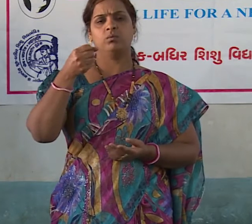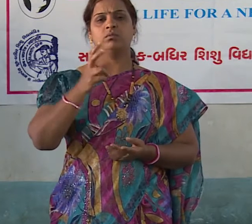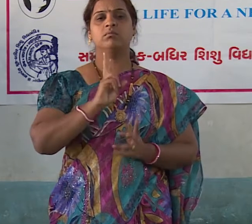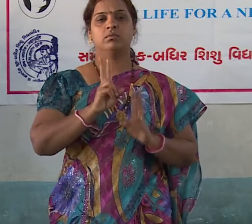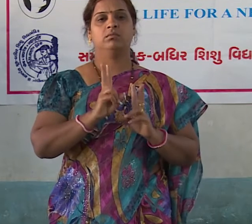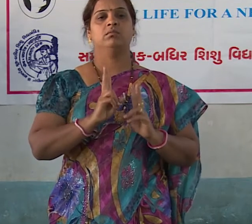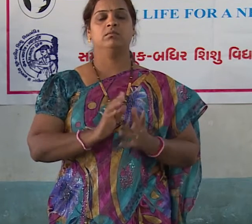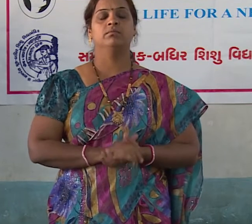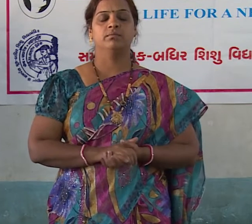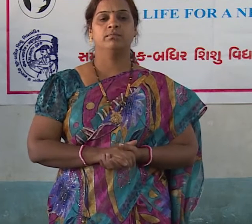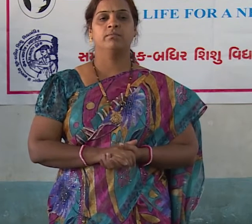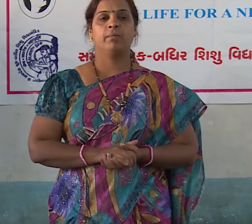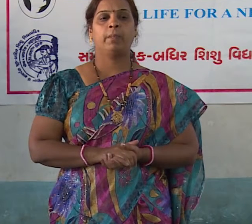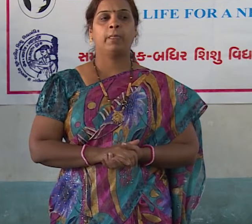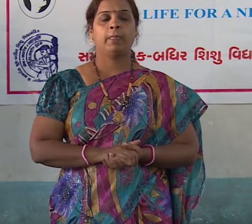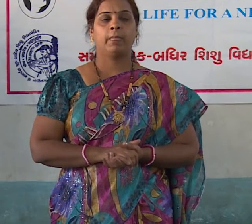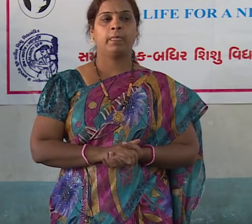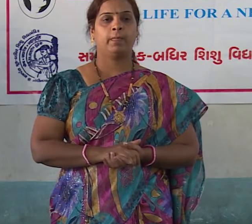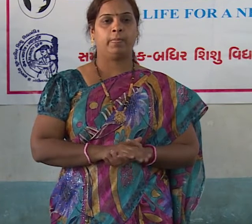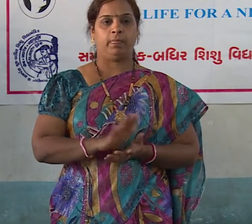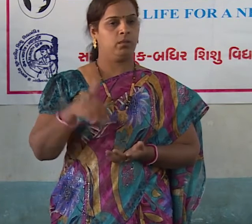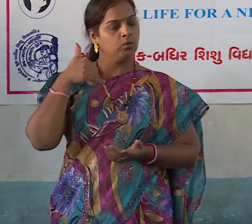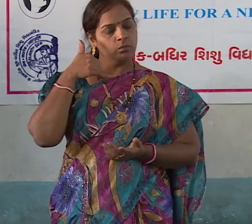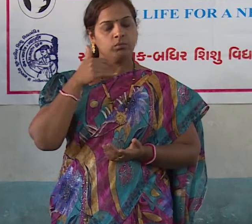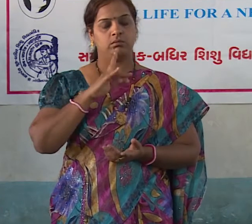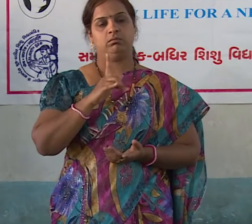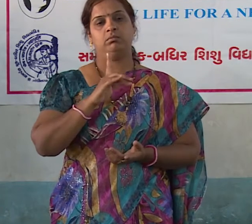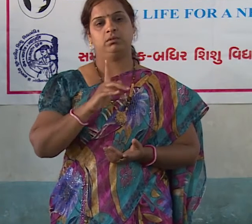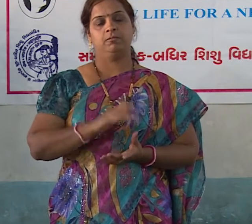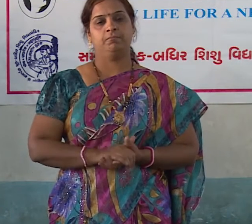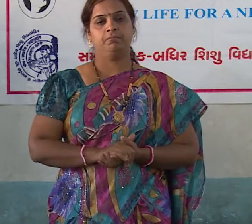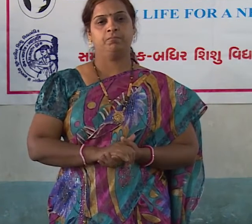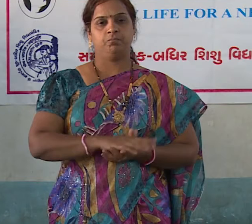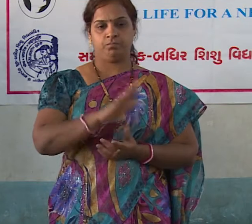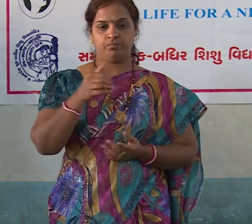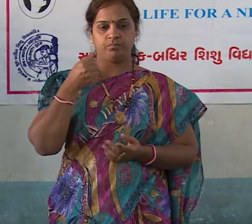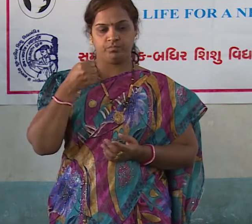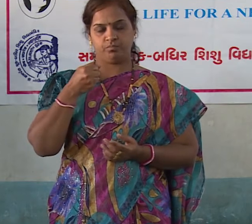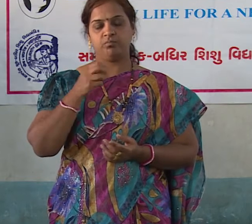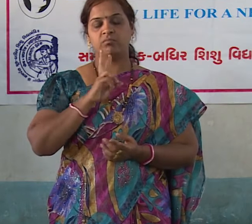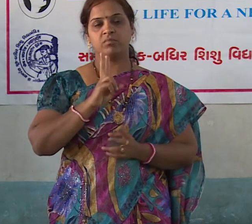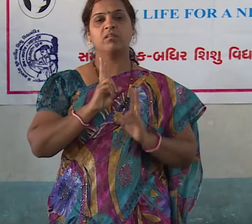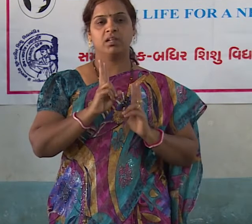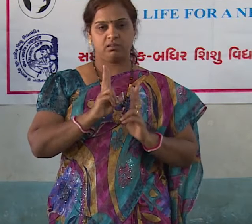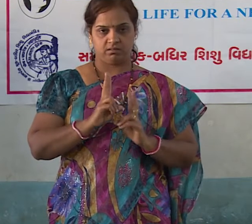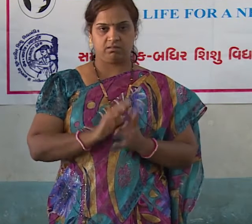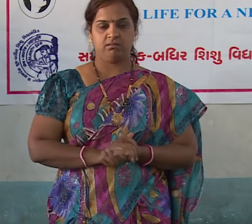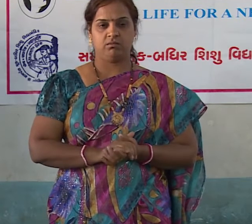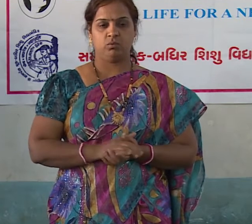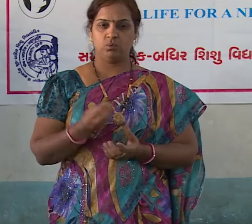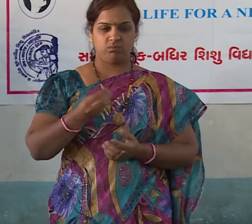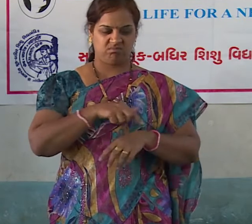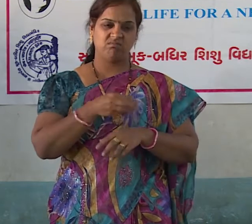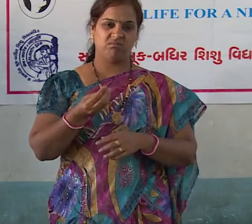है, टेलीफोन बूथ पे जाकर के उसको टेलीफोन करता है कि साहब मैं आपसे मिलना चाहता हूं, मुझे थोड़ा सा